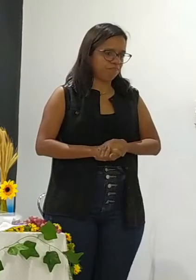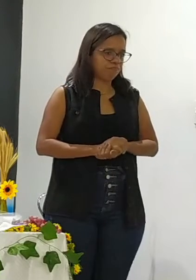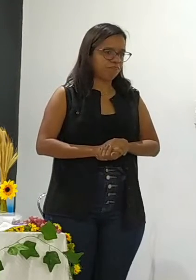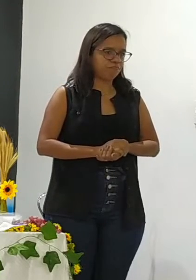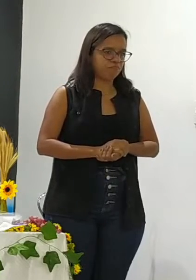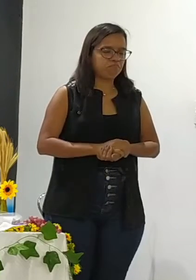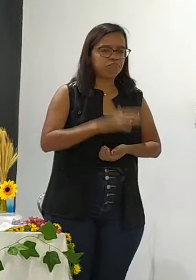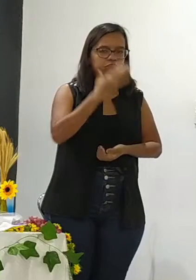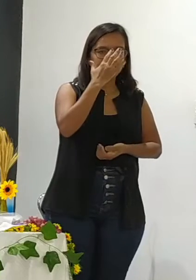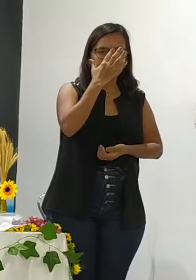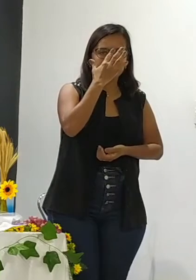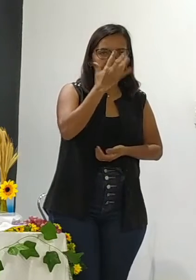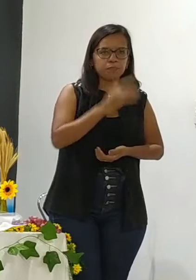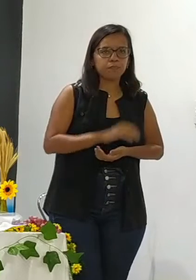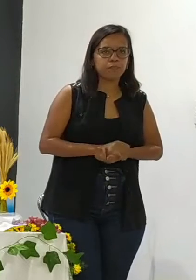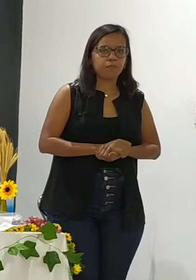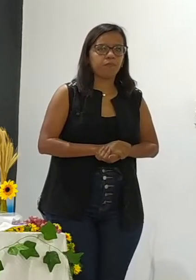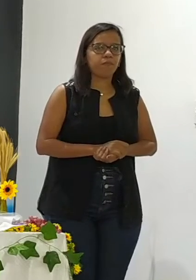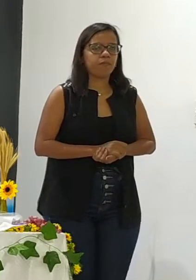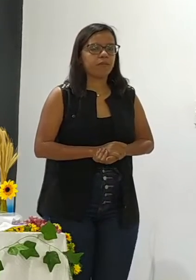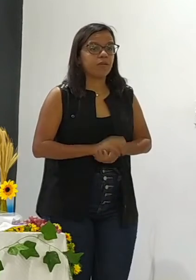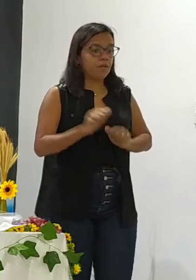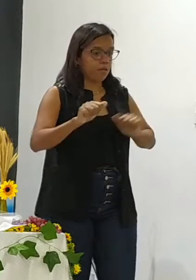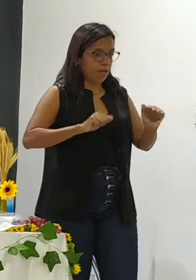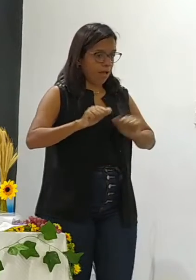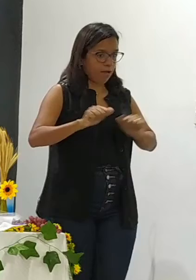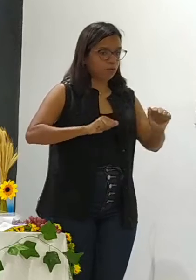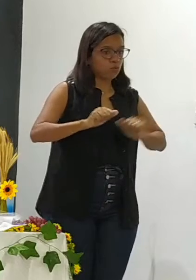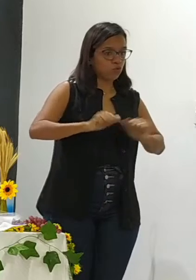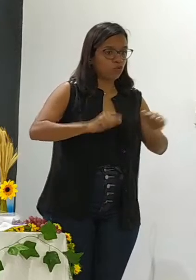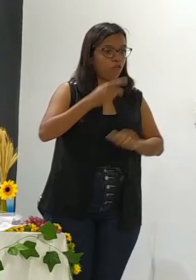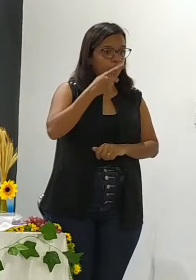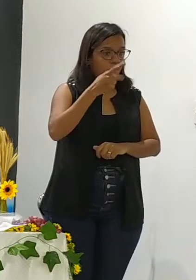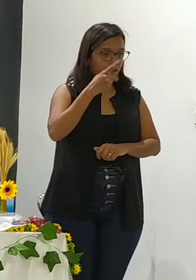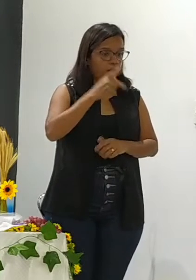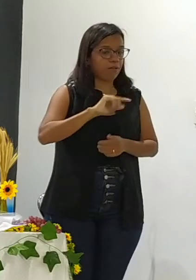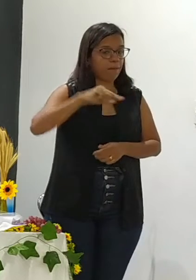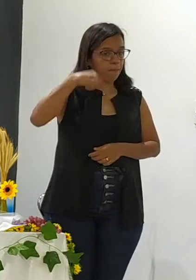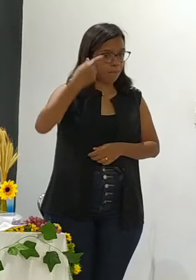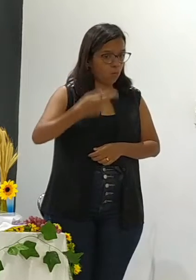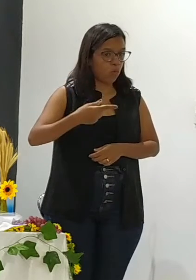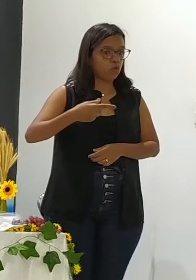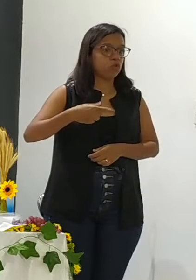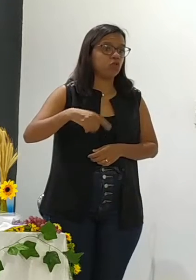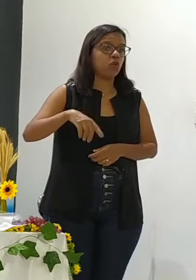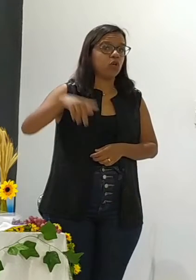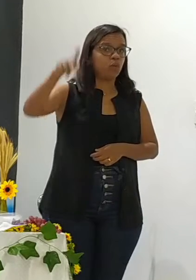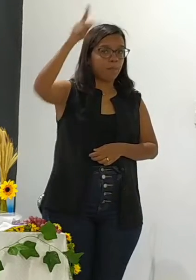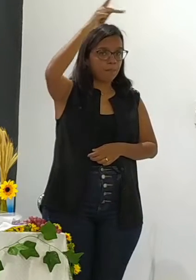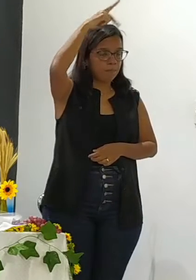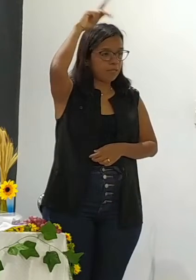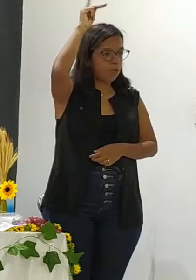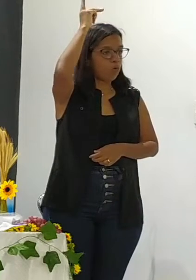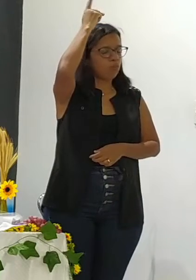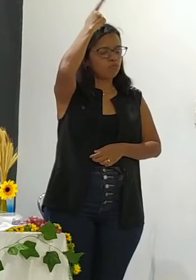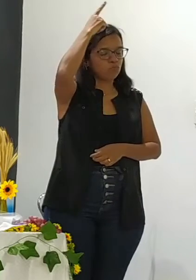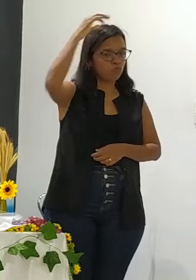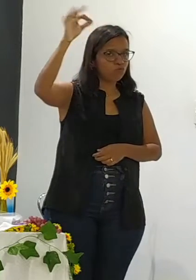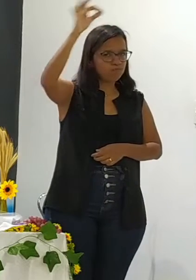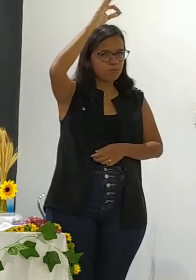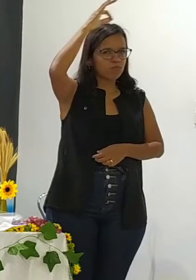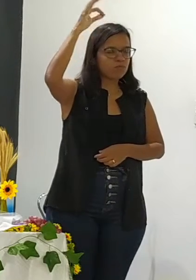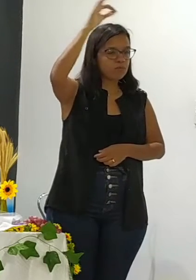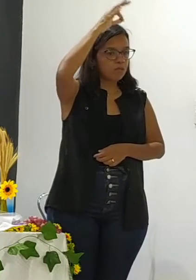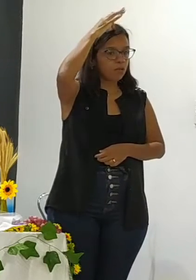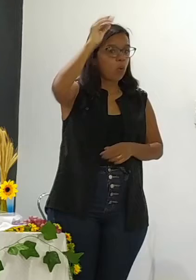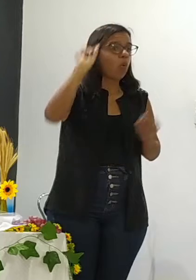Apóstolos, capítulo 2, irmão, depois da descida do Pentecostes, depois do batismo do Pentecostes, do Espírito Santo, você